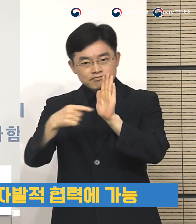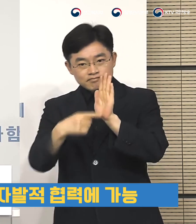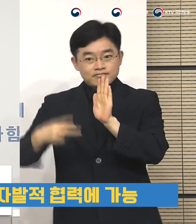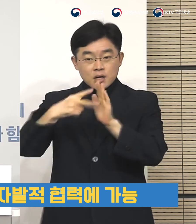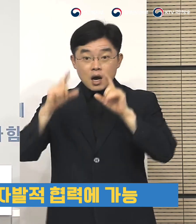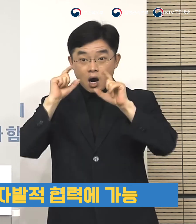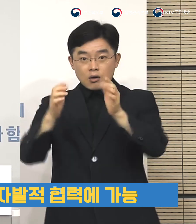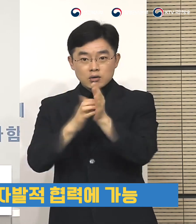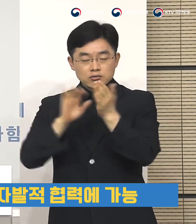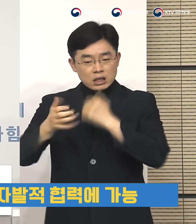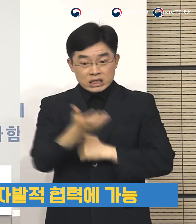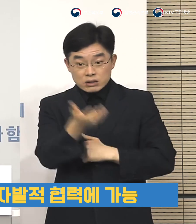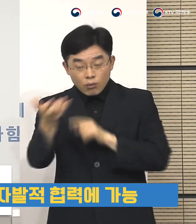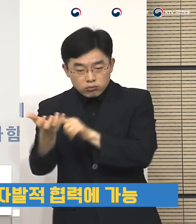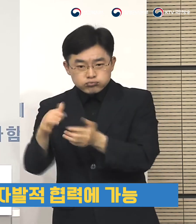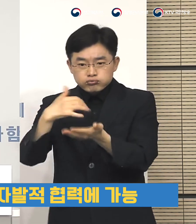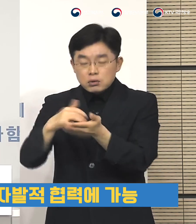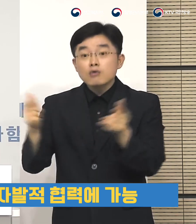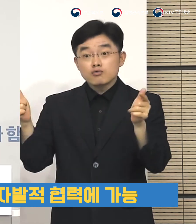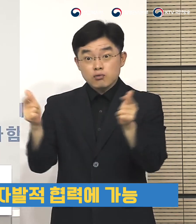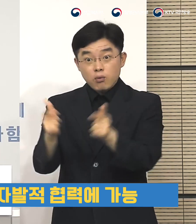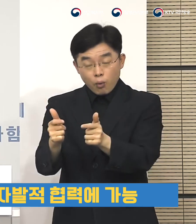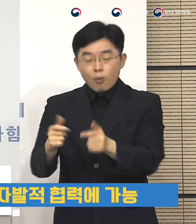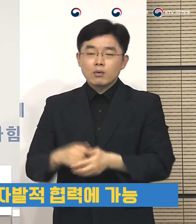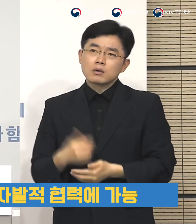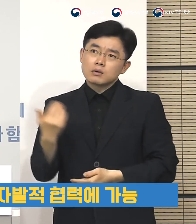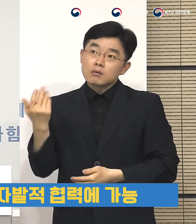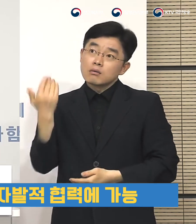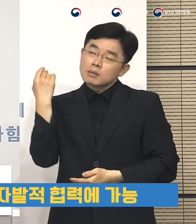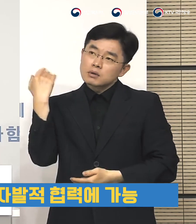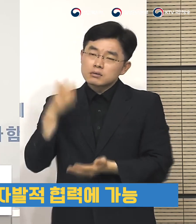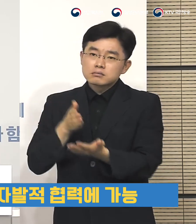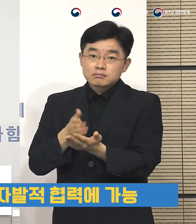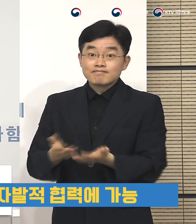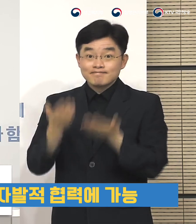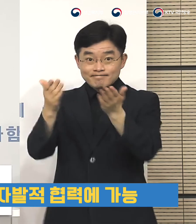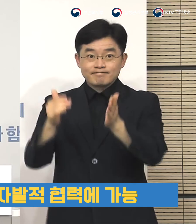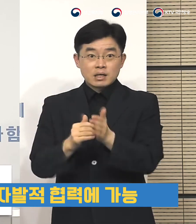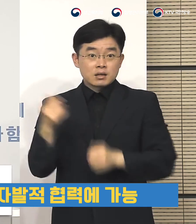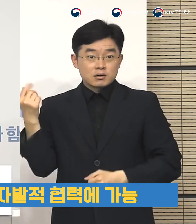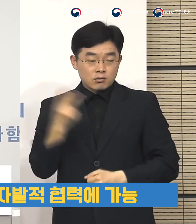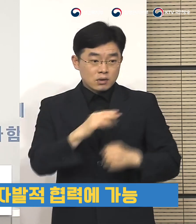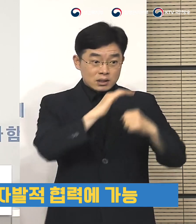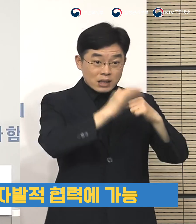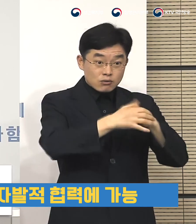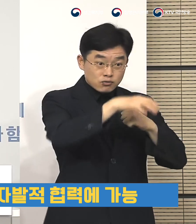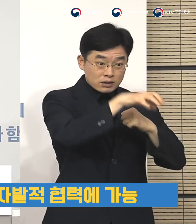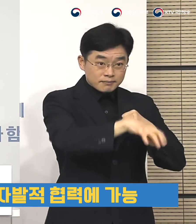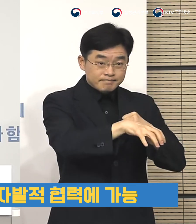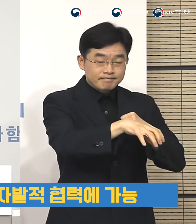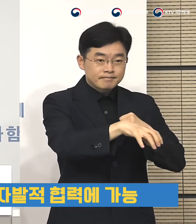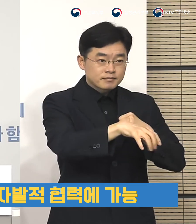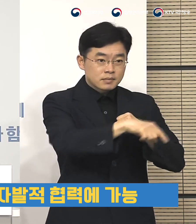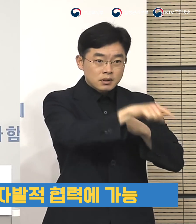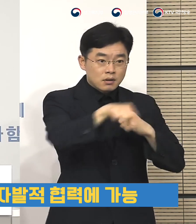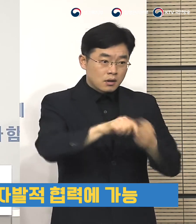드렸고, 대구에서도 초기에 이 상황이 발생했을 때 대구 지역의 활동량이 얼마나